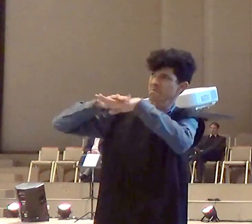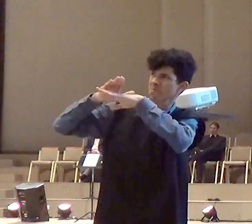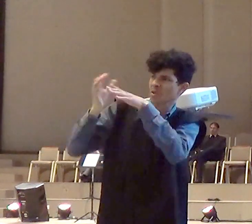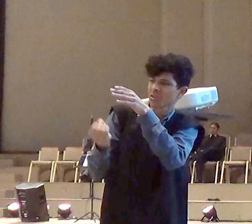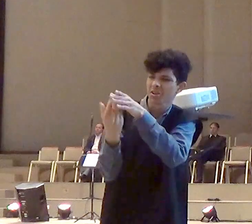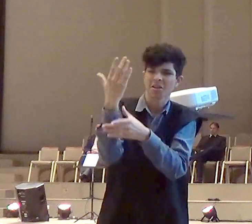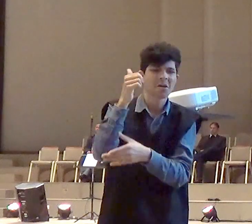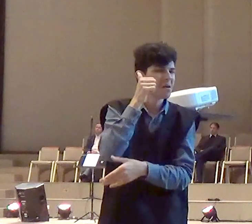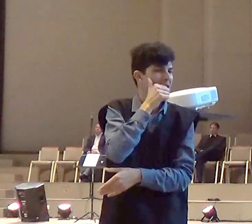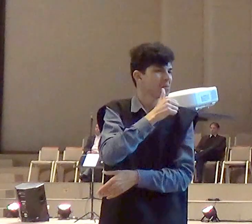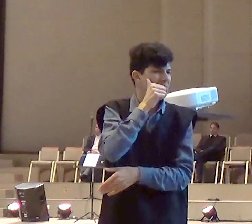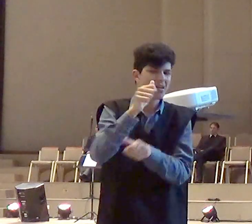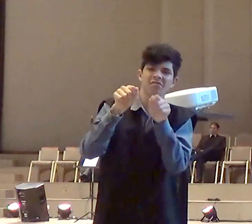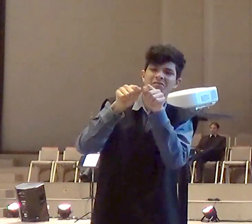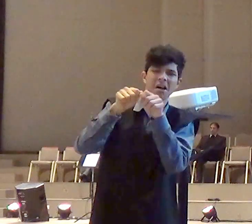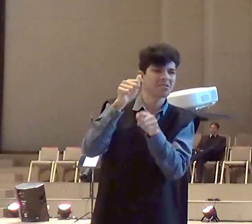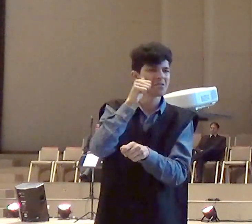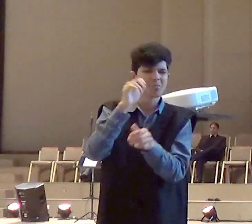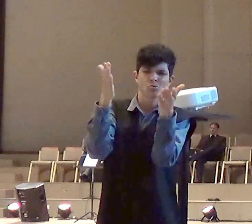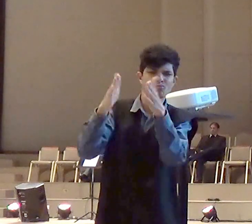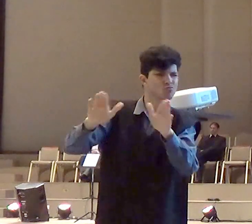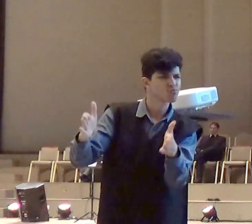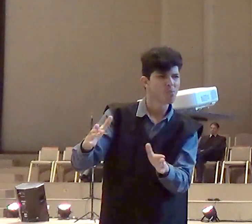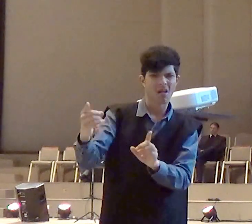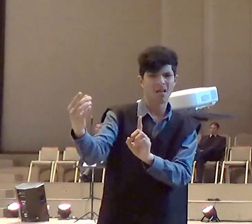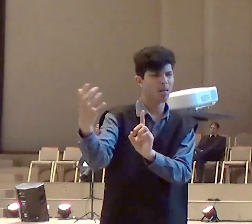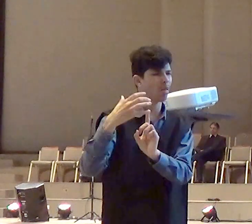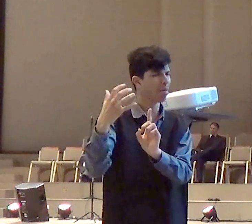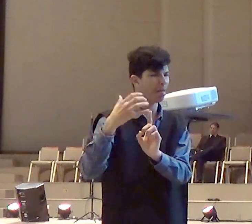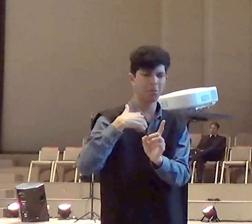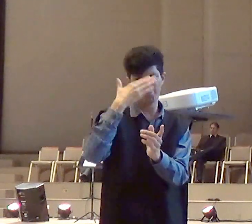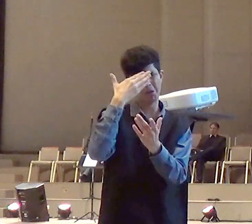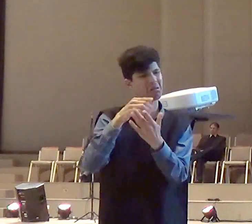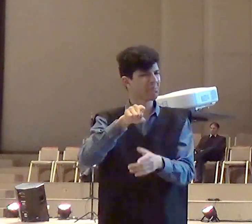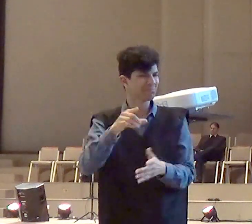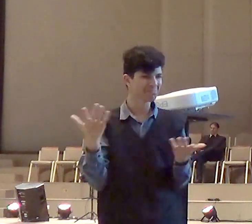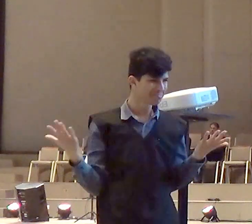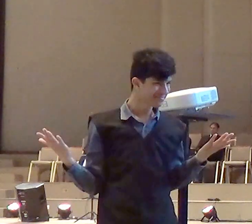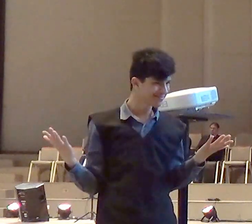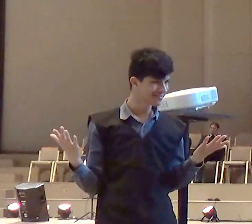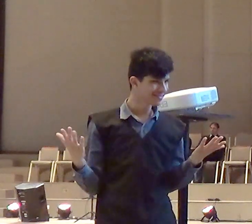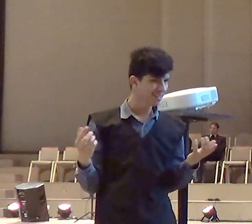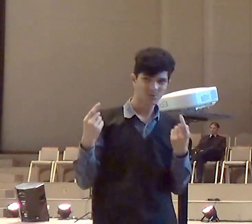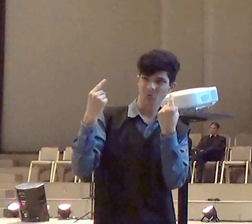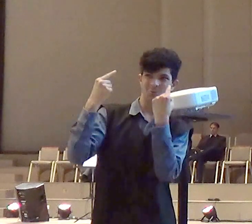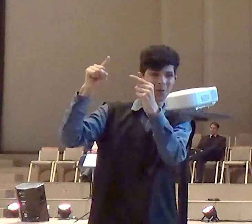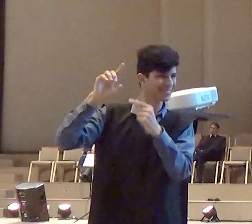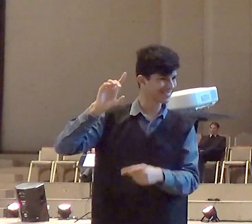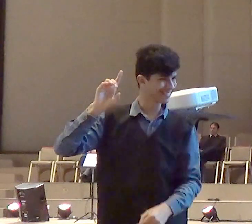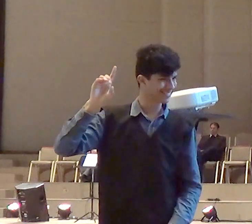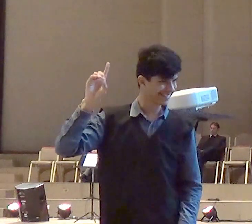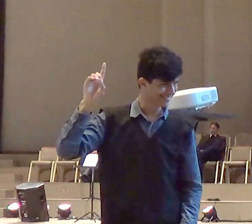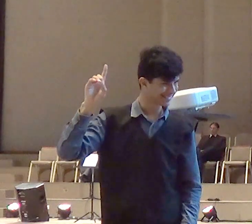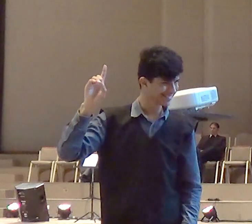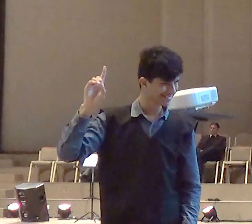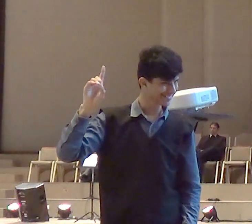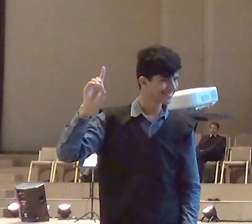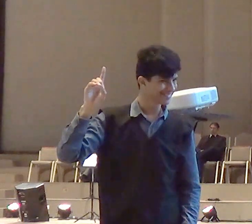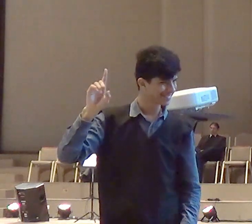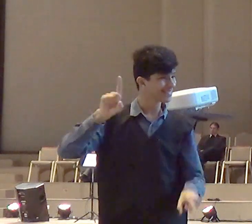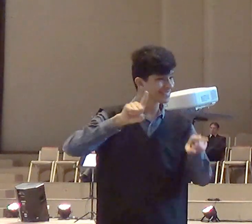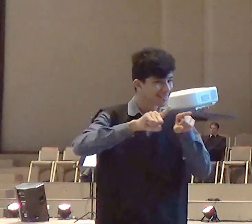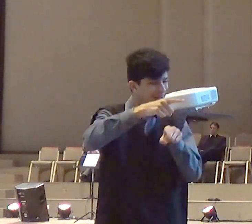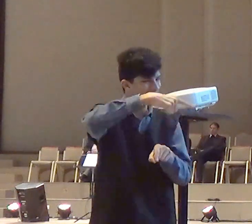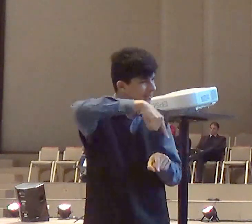criar a mulher tá entendendo e a gente inverte essas questões e aí a gente começa